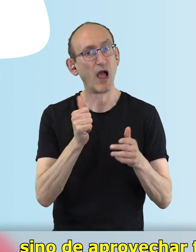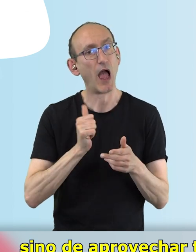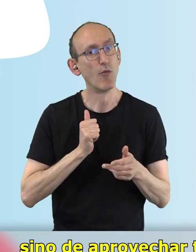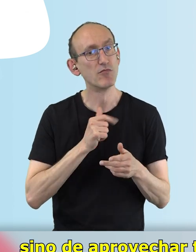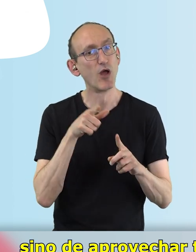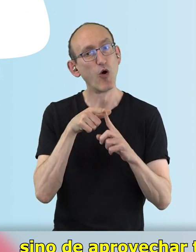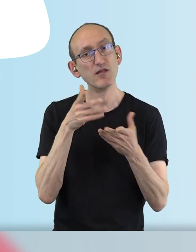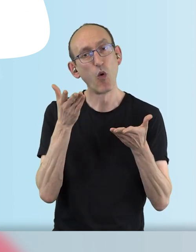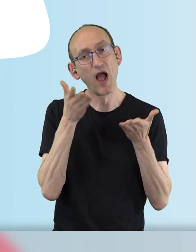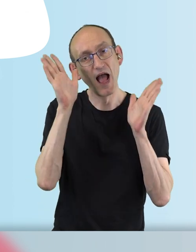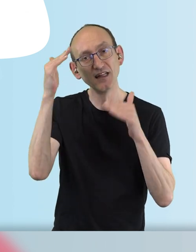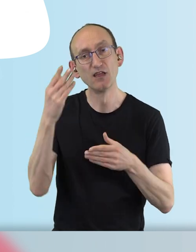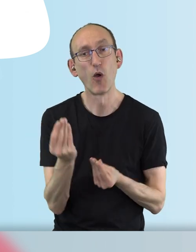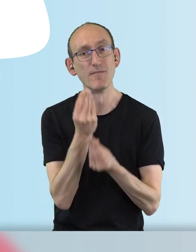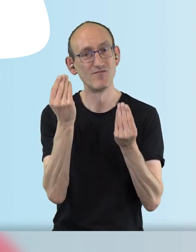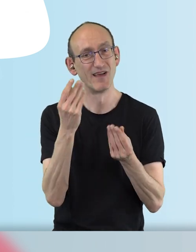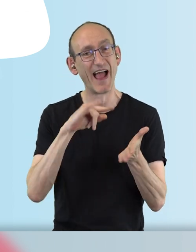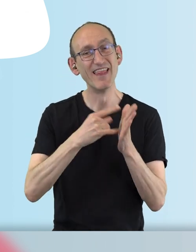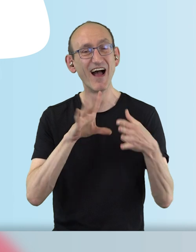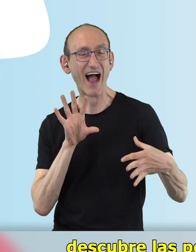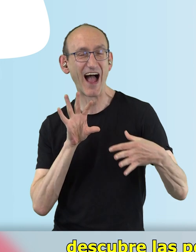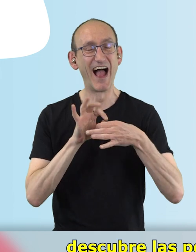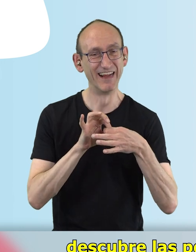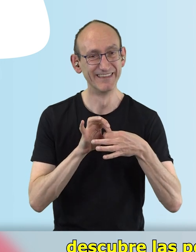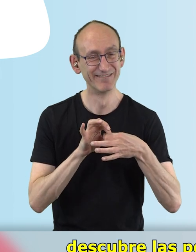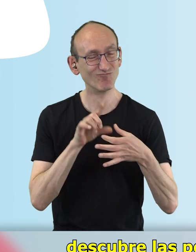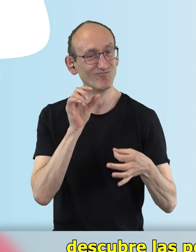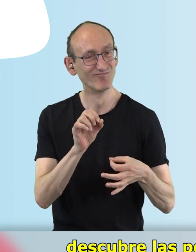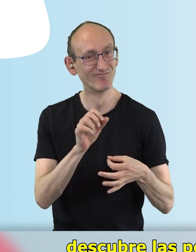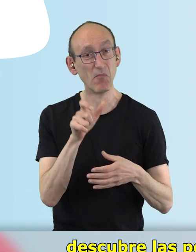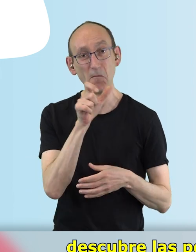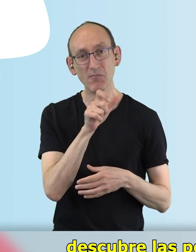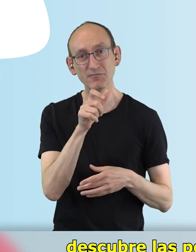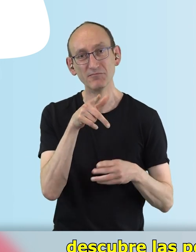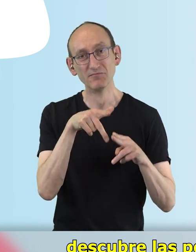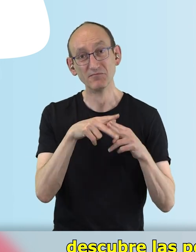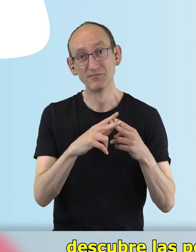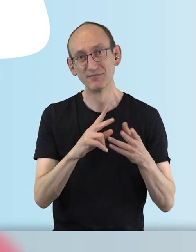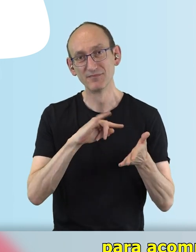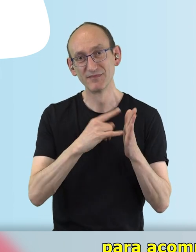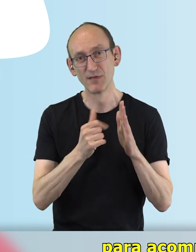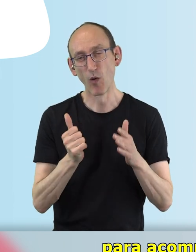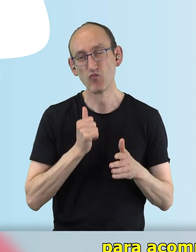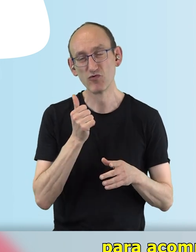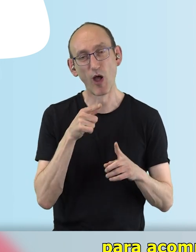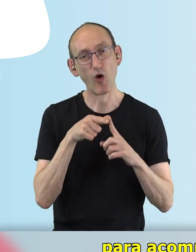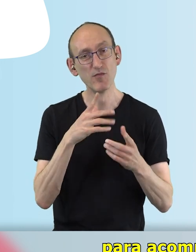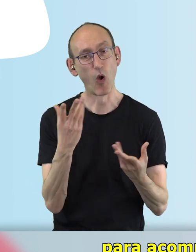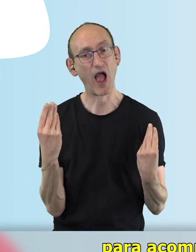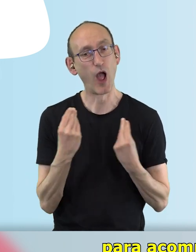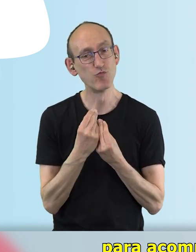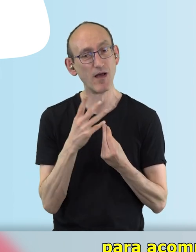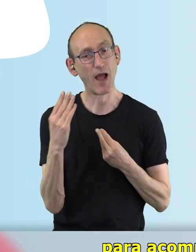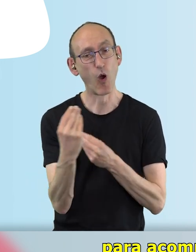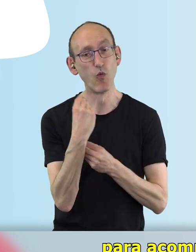para estar mejor atendido. Engánchate a la tecnología. Descubre las posibilidades que te puede ofrecer para acompañarte